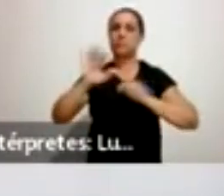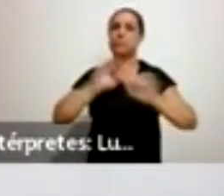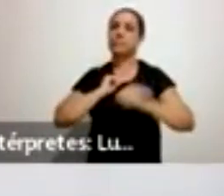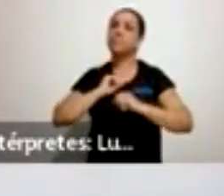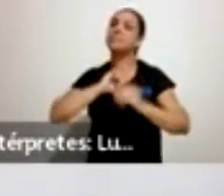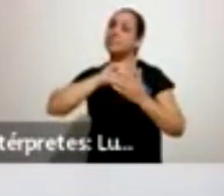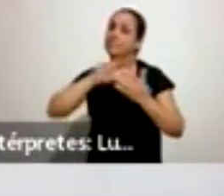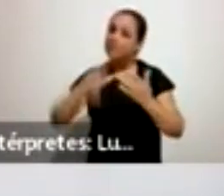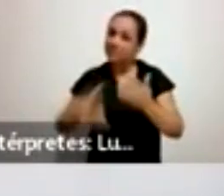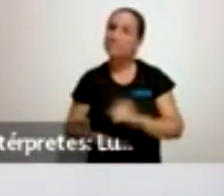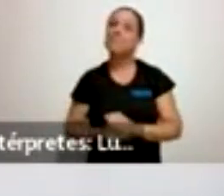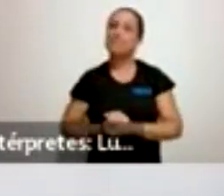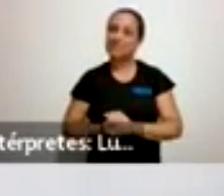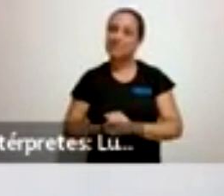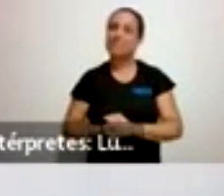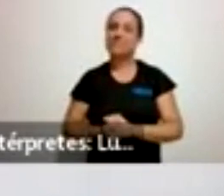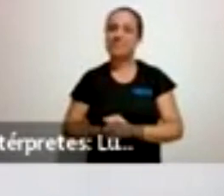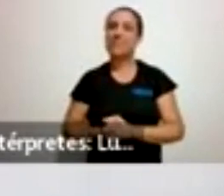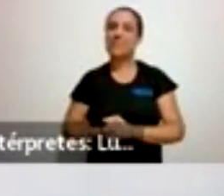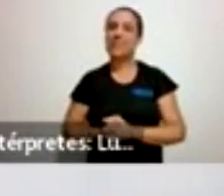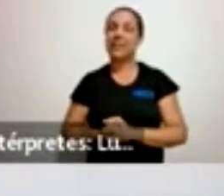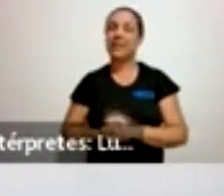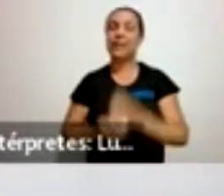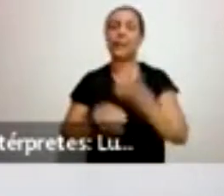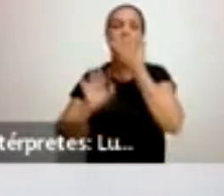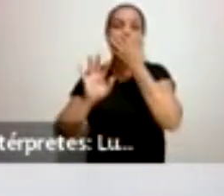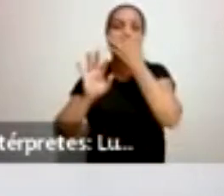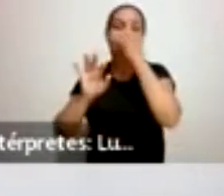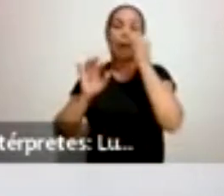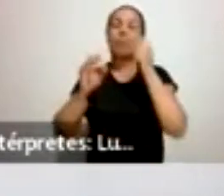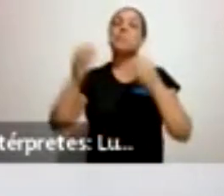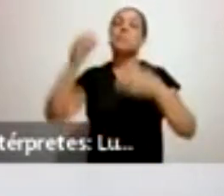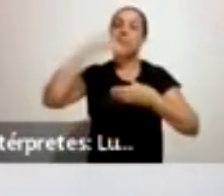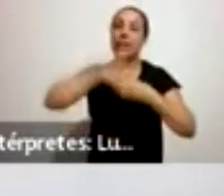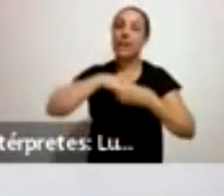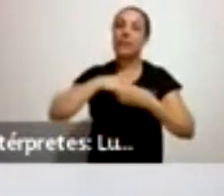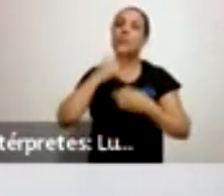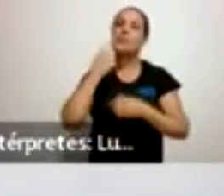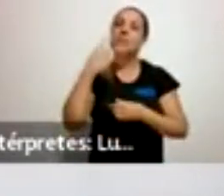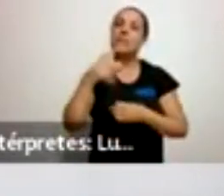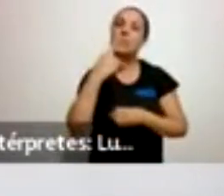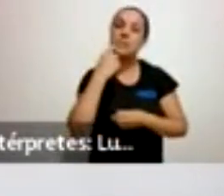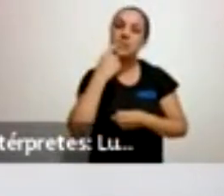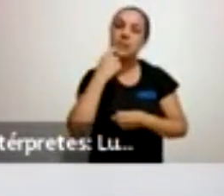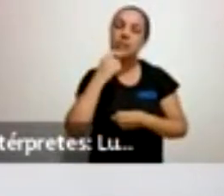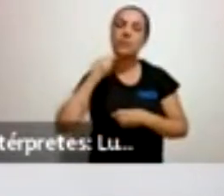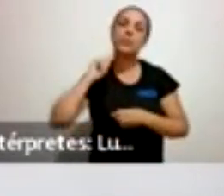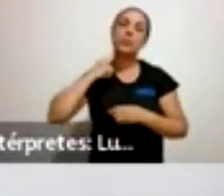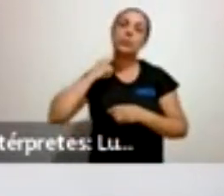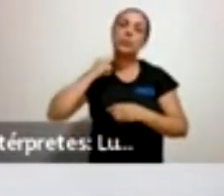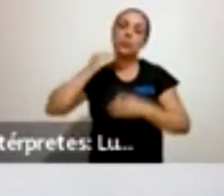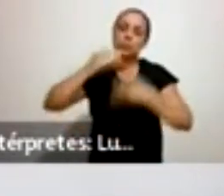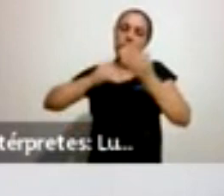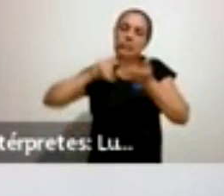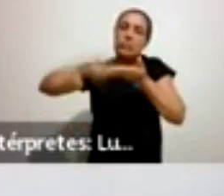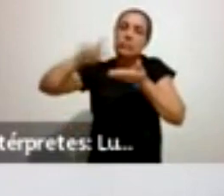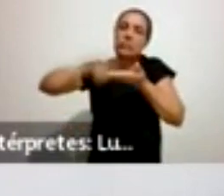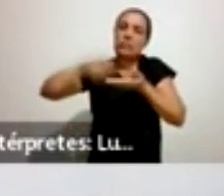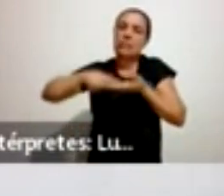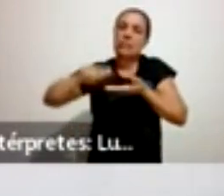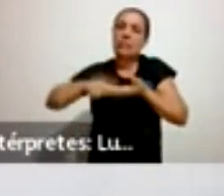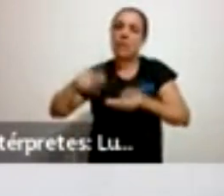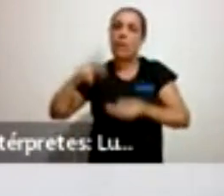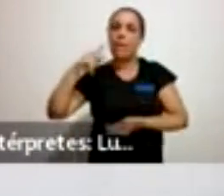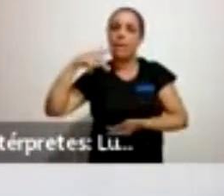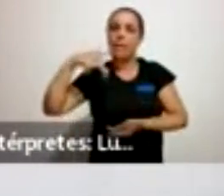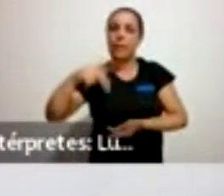Além disso, ele tem como eficaz a alcalinização do organismo através do sangue, o pH ele fica excelente, aumento da